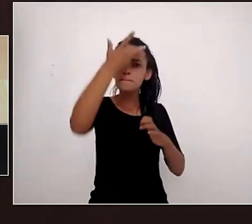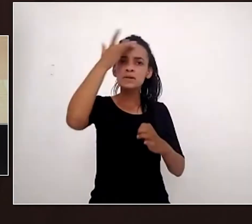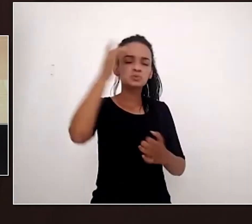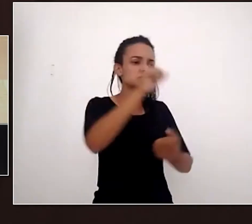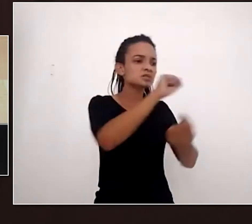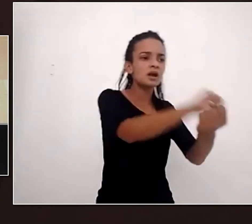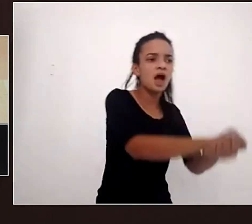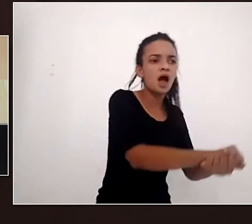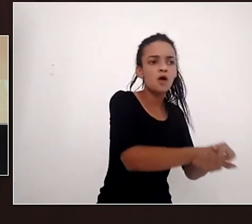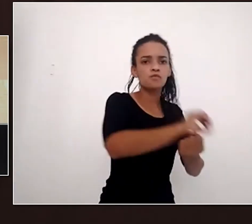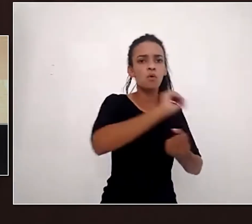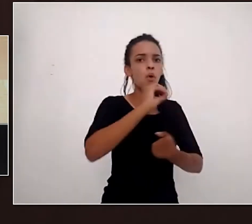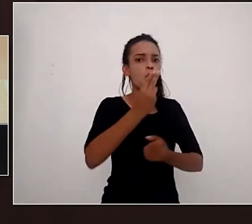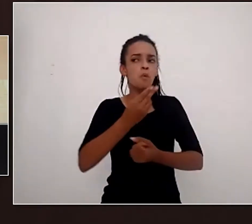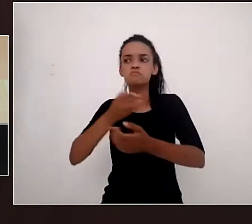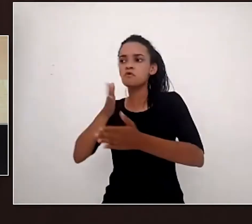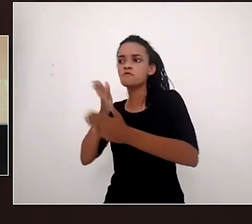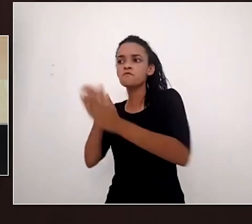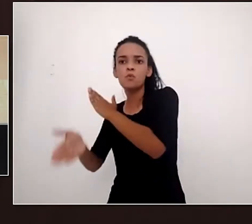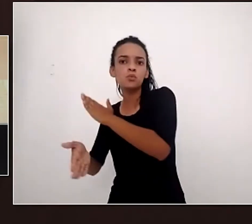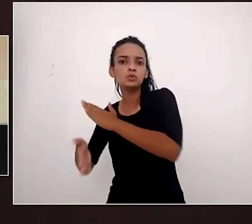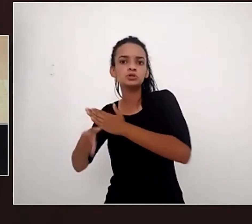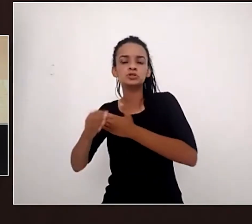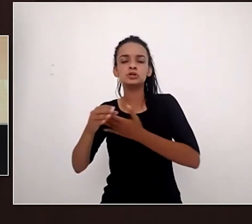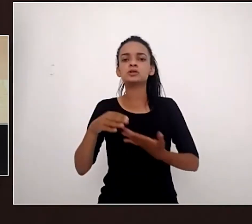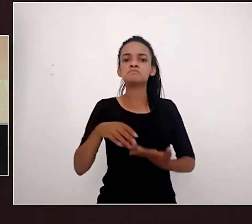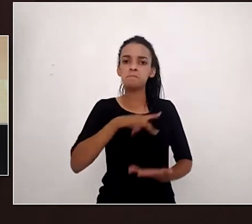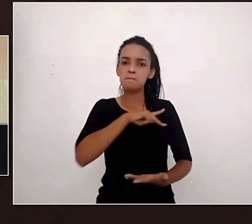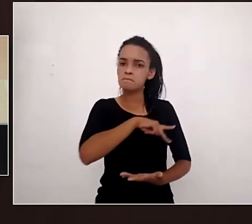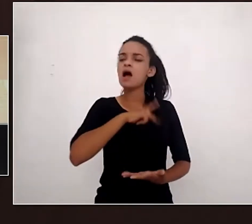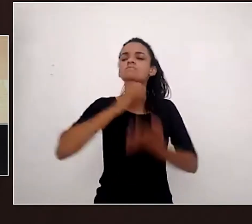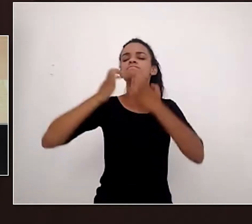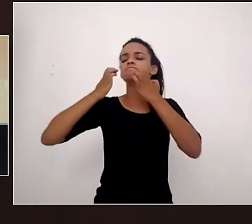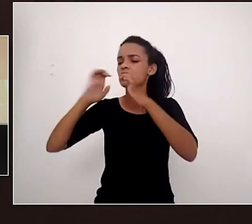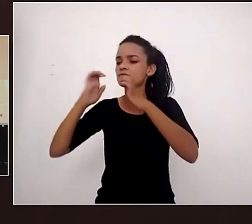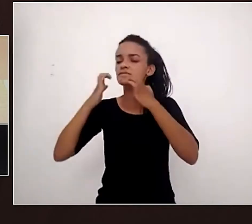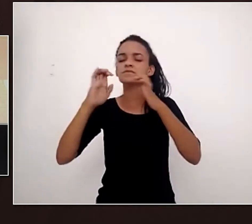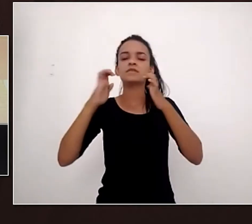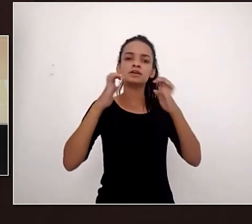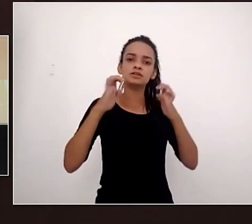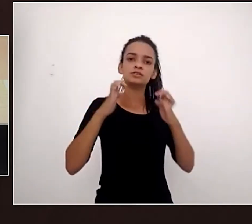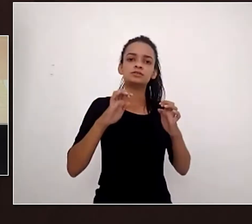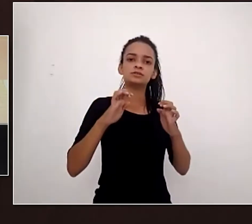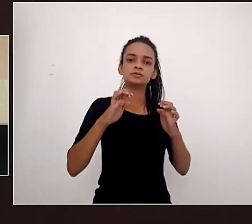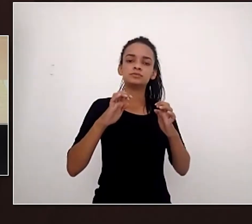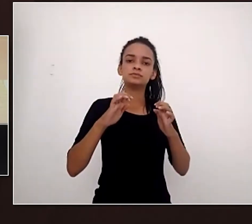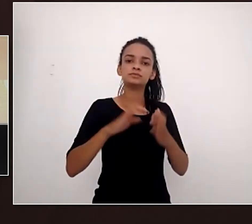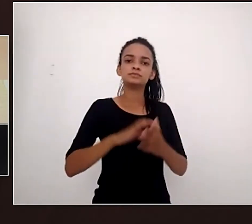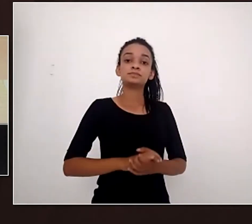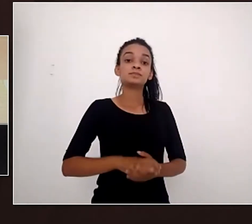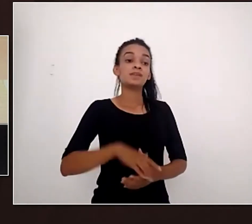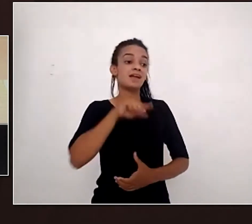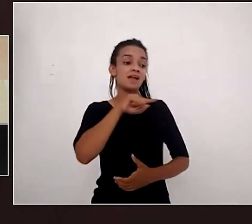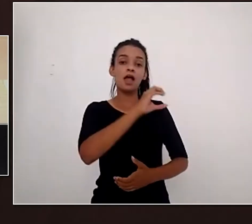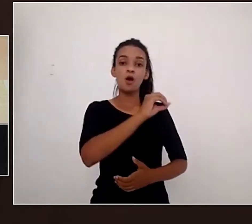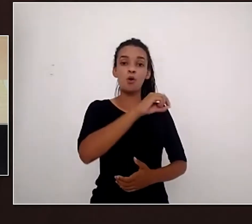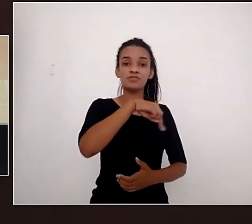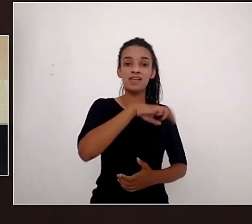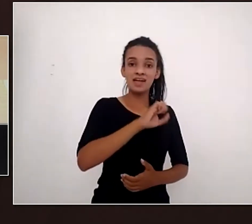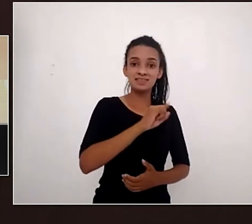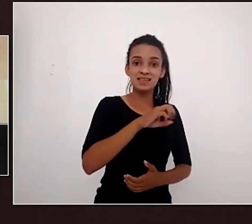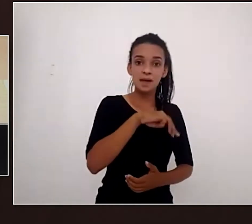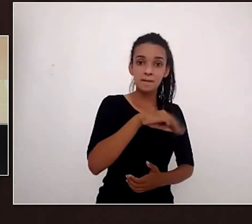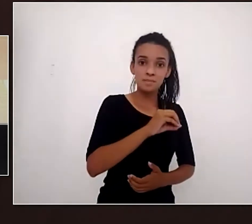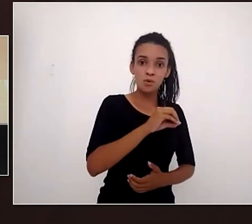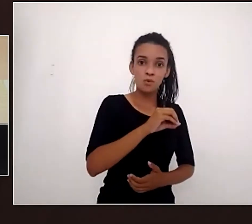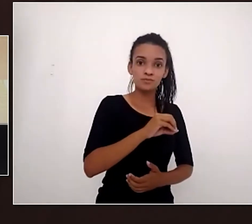perambulando pelas ruas de Roma. Ele pregou o Evangelho e se tornou um cooperador dele útil. Tá? Então você